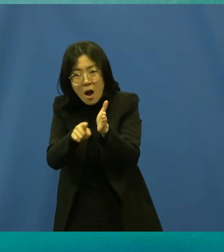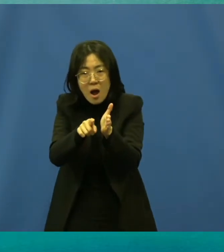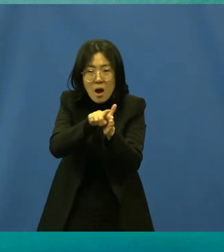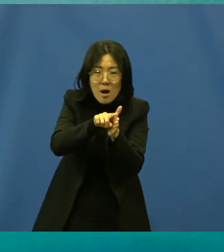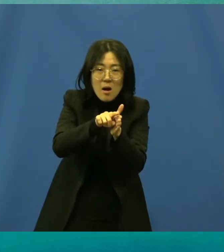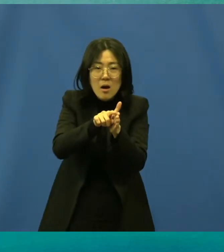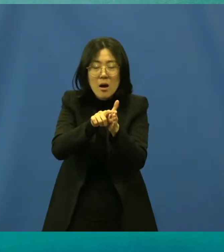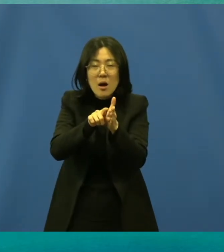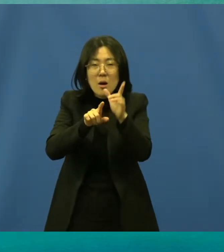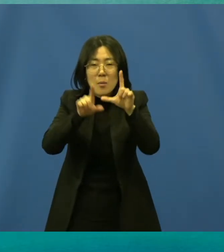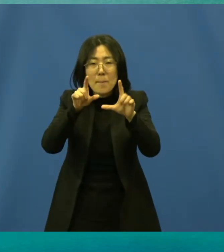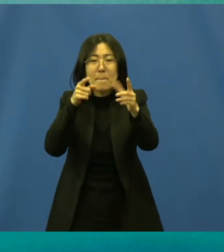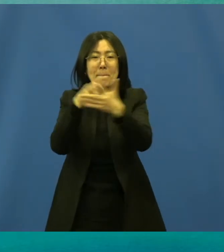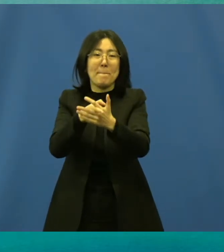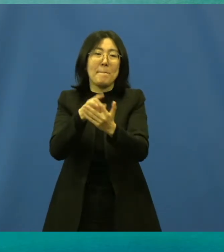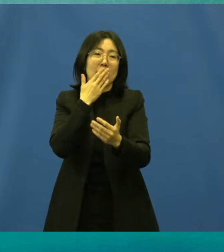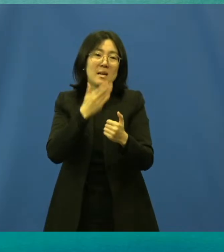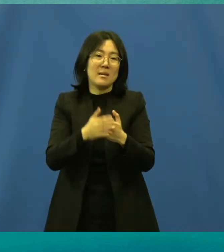시작됩니다.